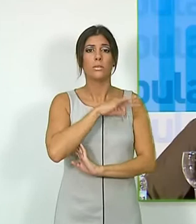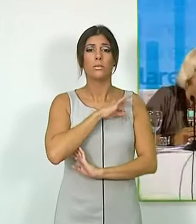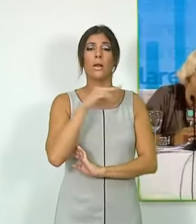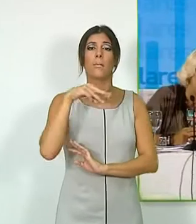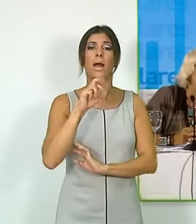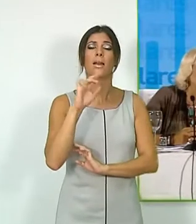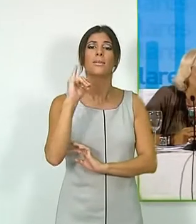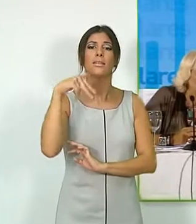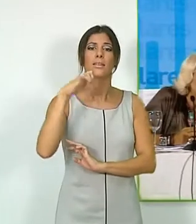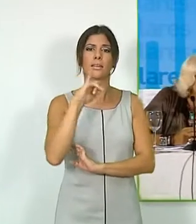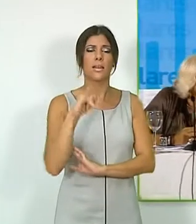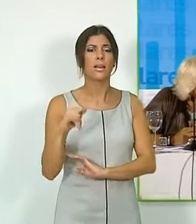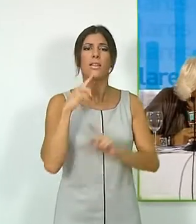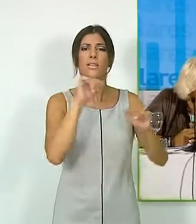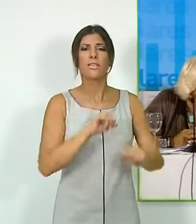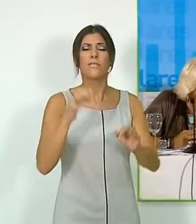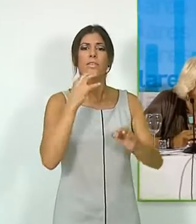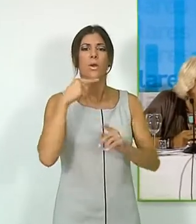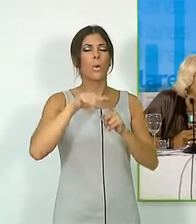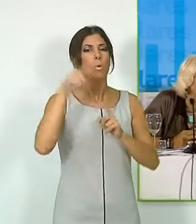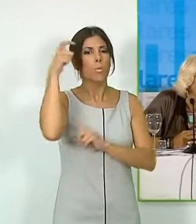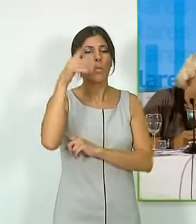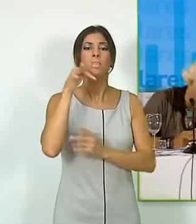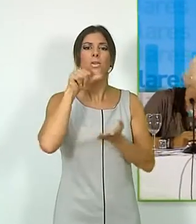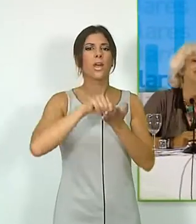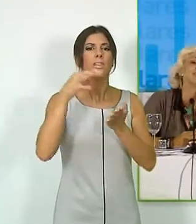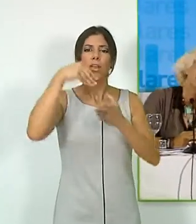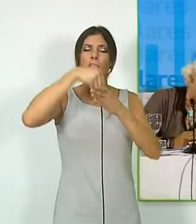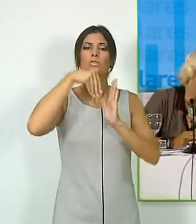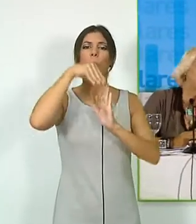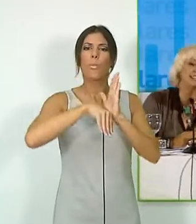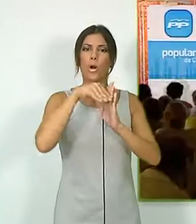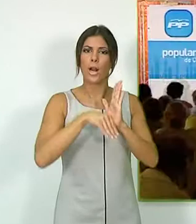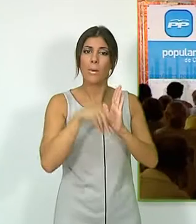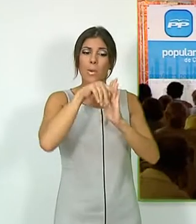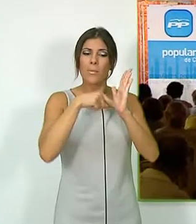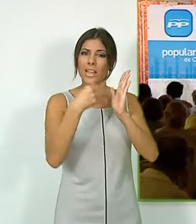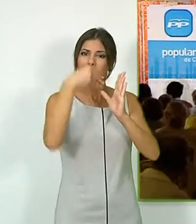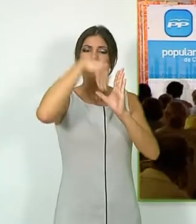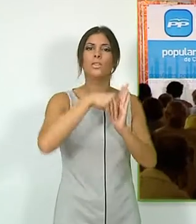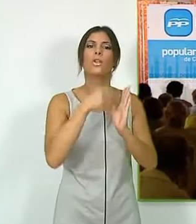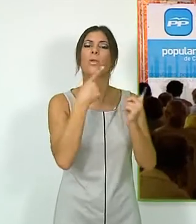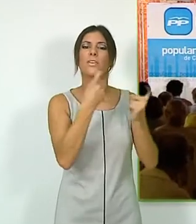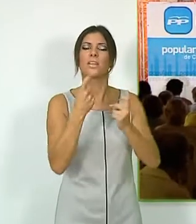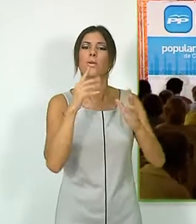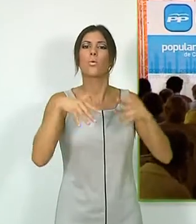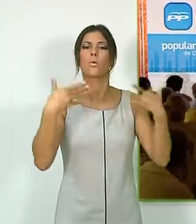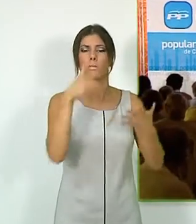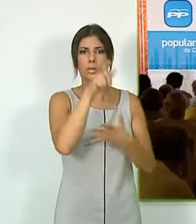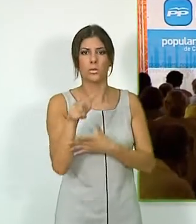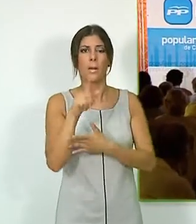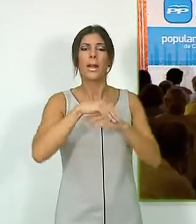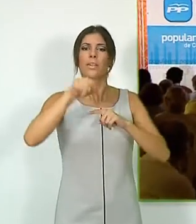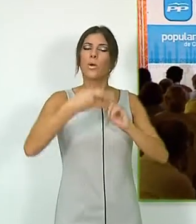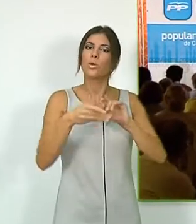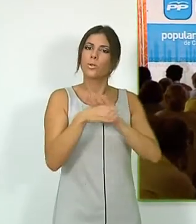ciudadanos. Teófila Martínez ha defendido que los gobiernos de los pueblos y ciudades deben contar con un programa que dote a la ciudad de sus necesidades y que